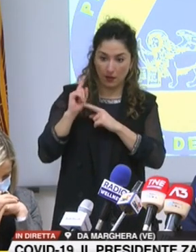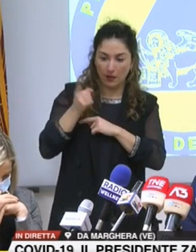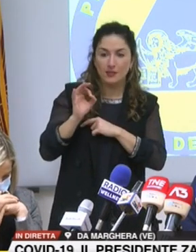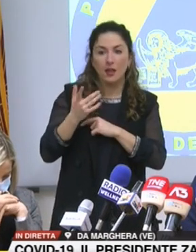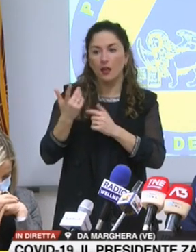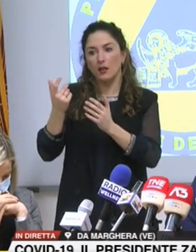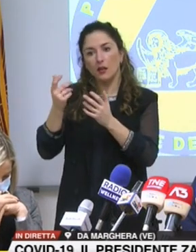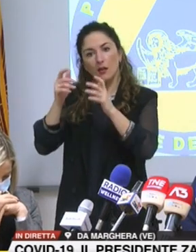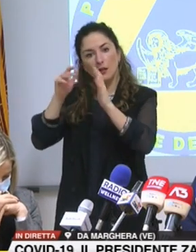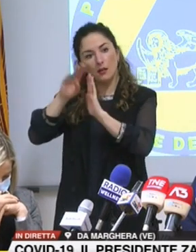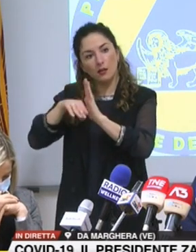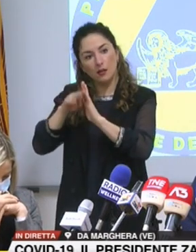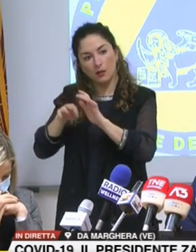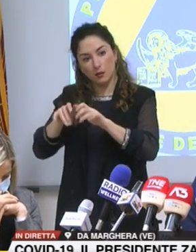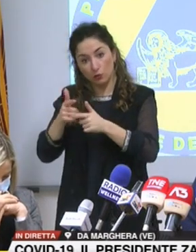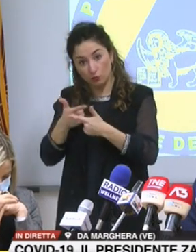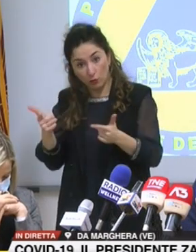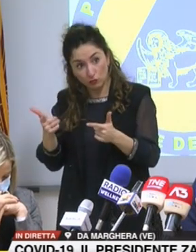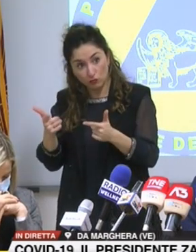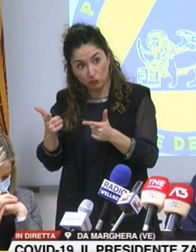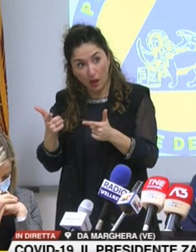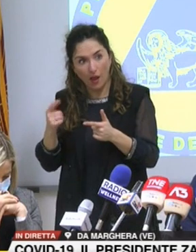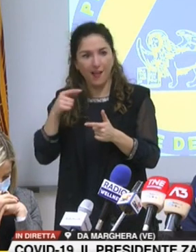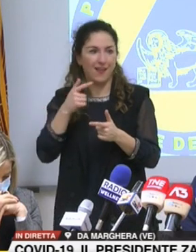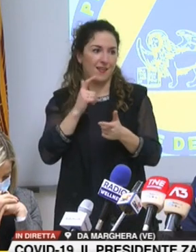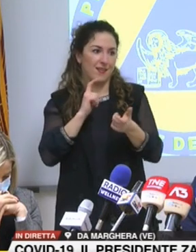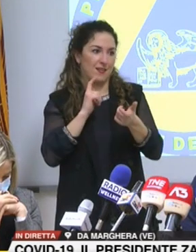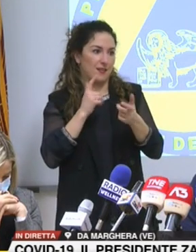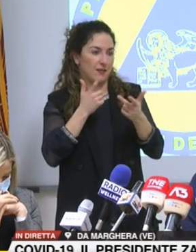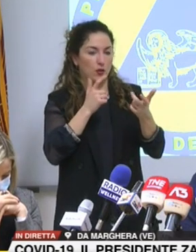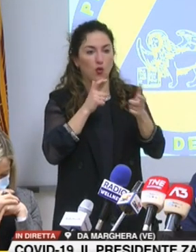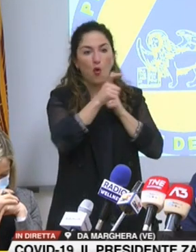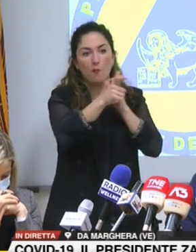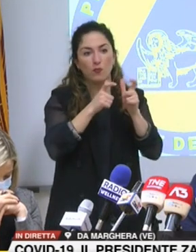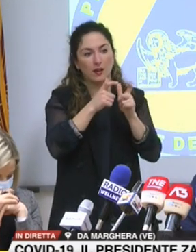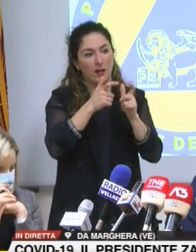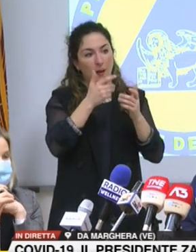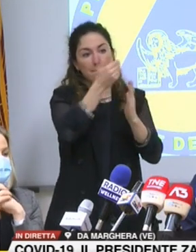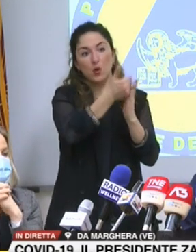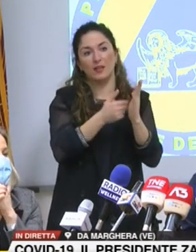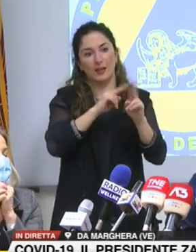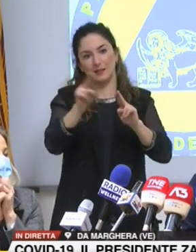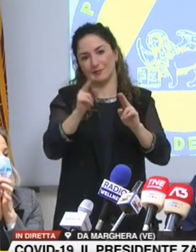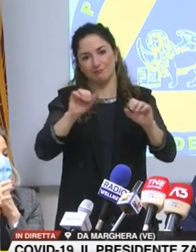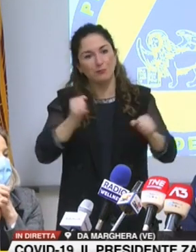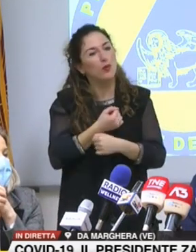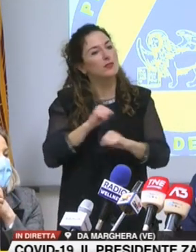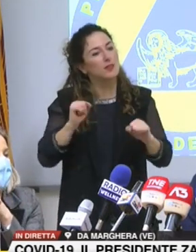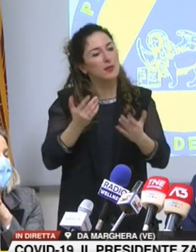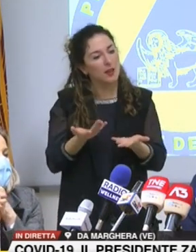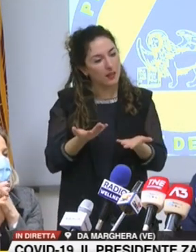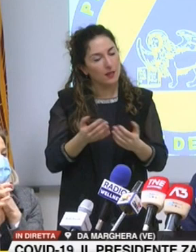già pronto non avremmo comunicato assolutamente nulla a quel portale nazionale. Ovviamente ci sono stati tempi di